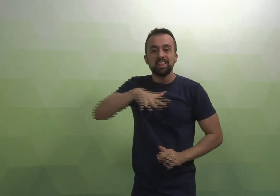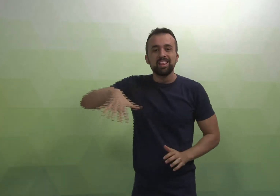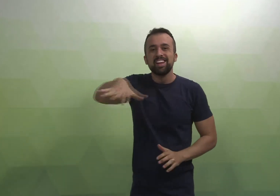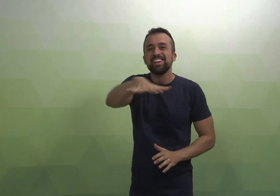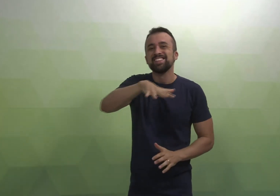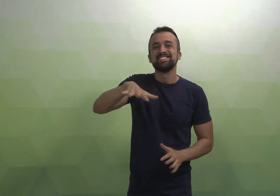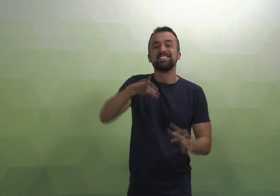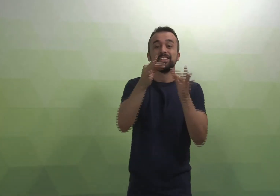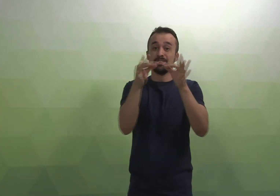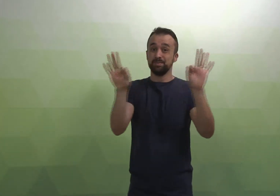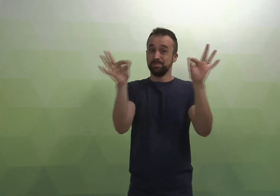Libras.